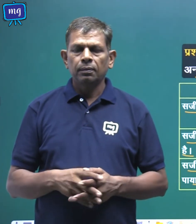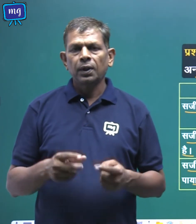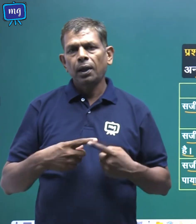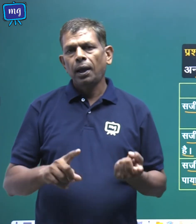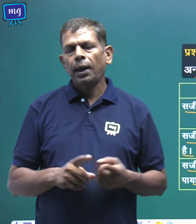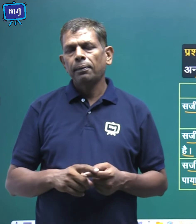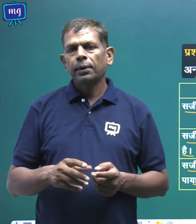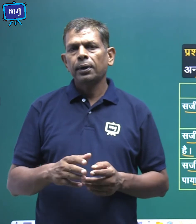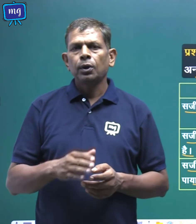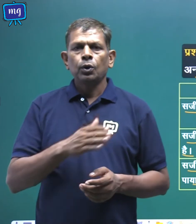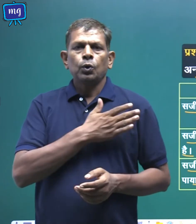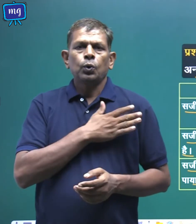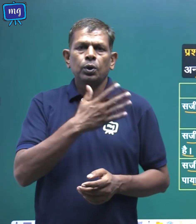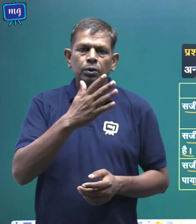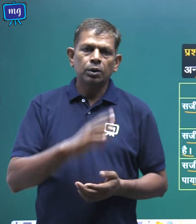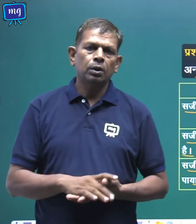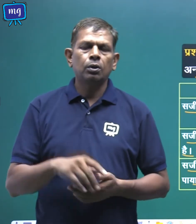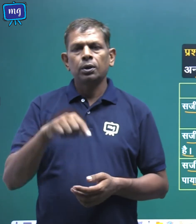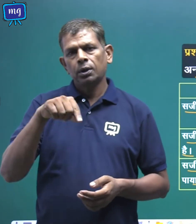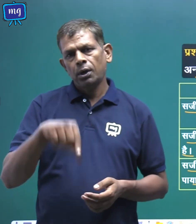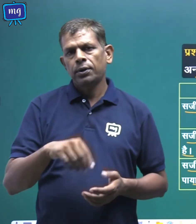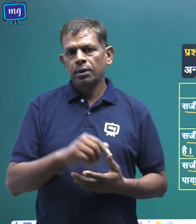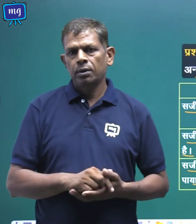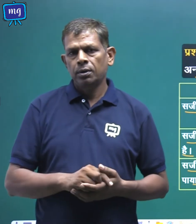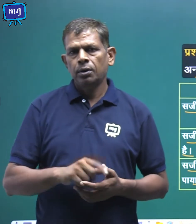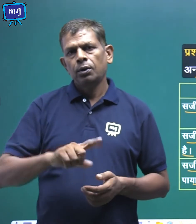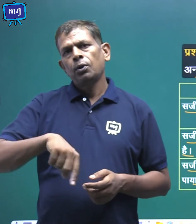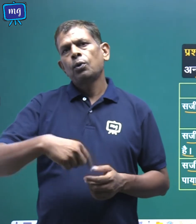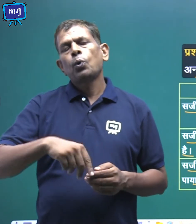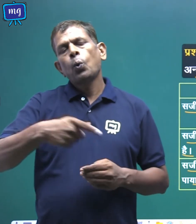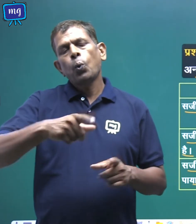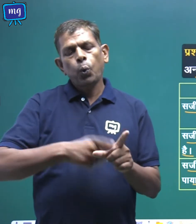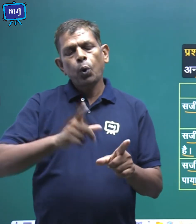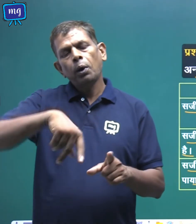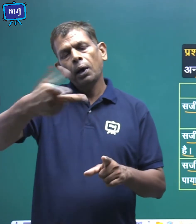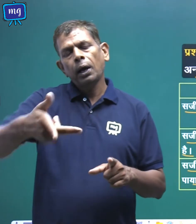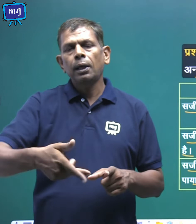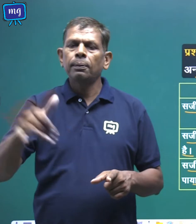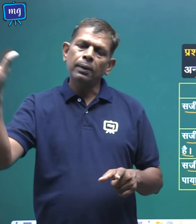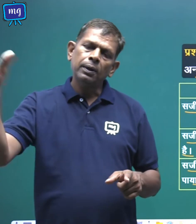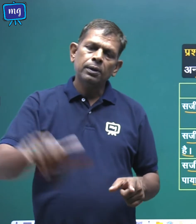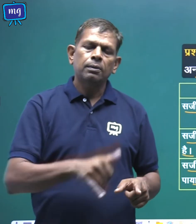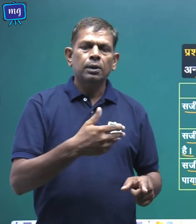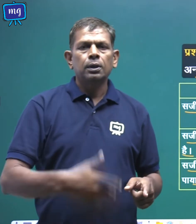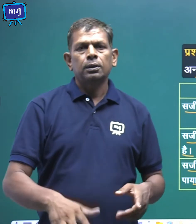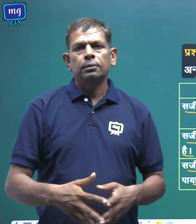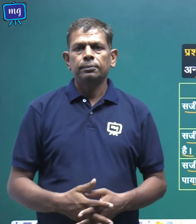जबकि निर्जीव तो जैसी आज है वैसे ही सालों बाद भी दिखाई देगी।